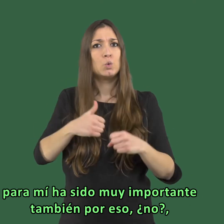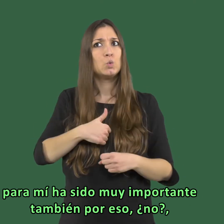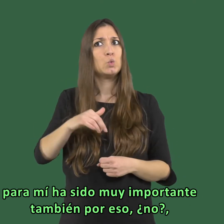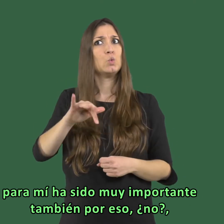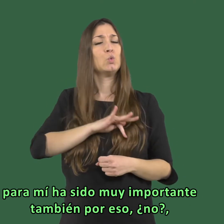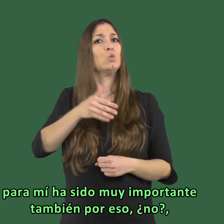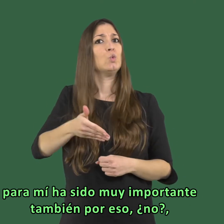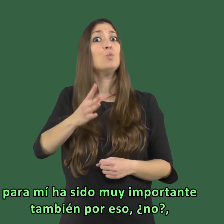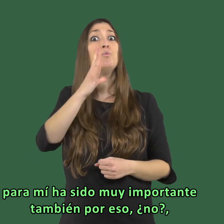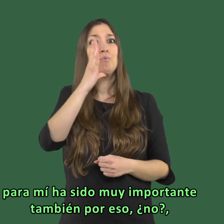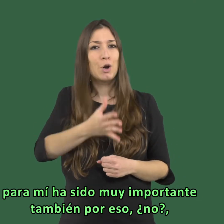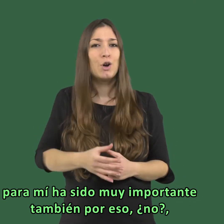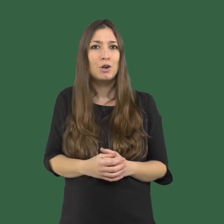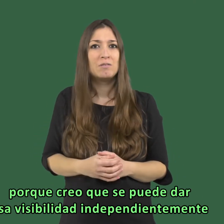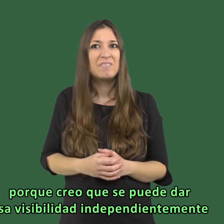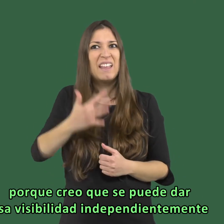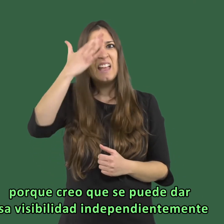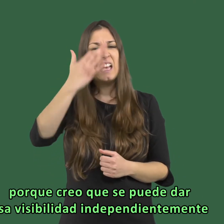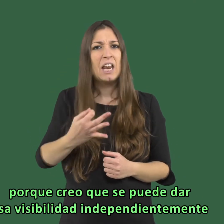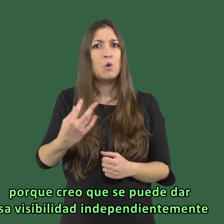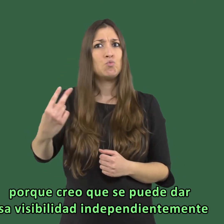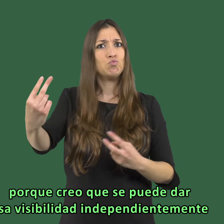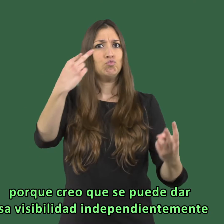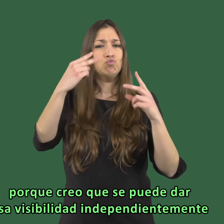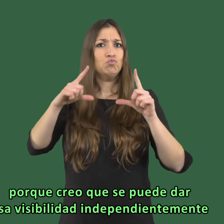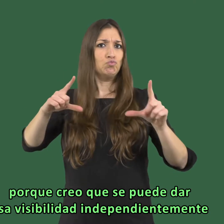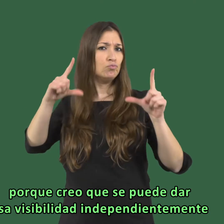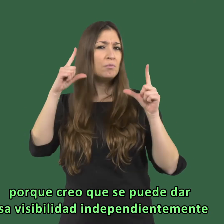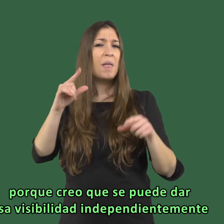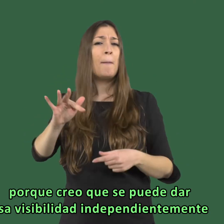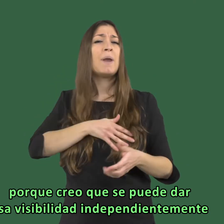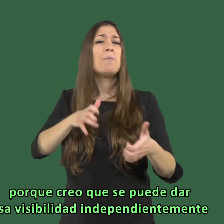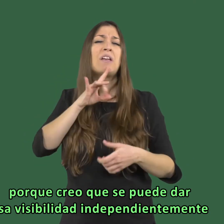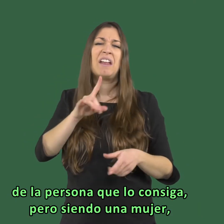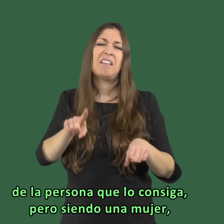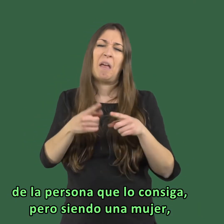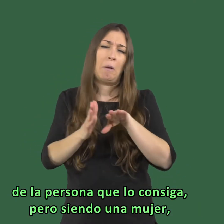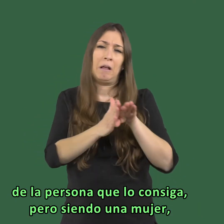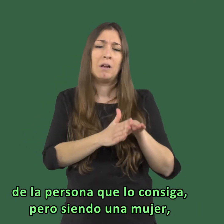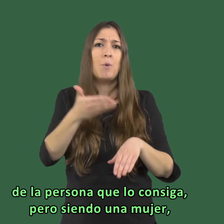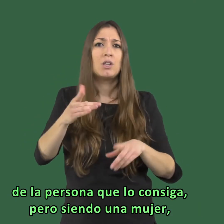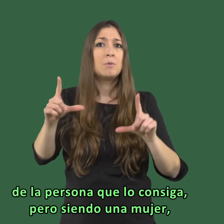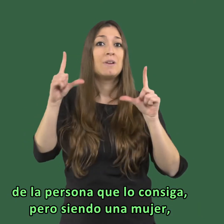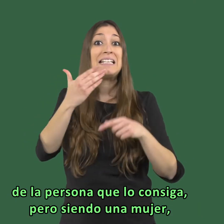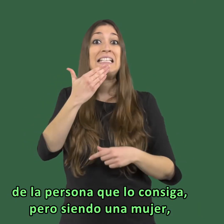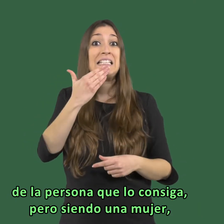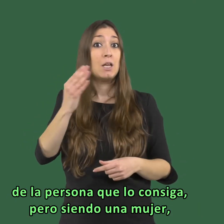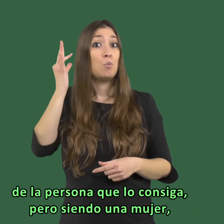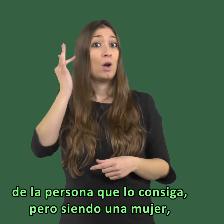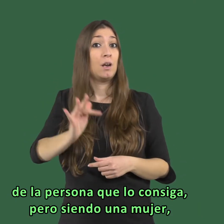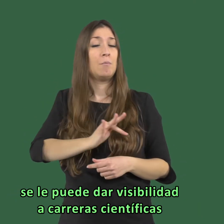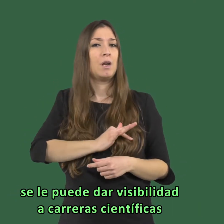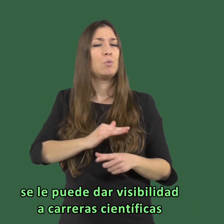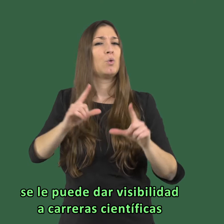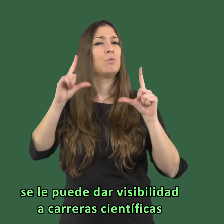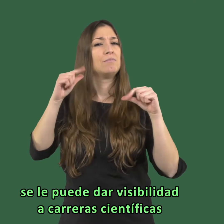sido muy importante también por eso, ¿no? Porque creo que se puede dar esa visibilidad independientemente de la persona que lo consiga, pero siendo una